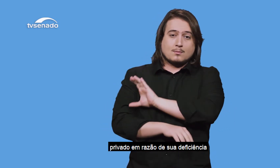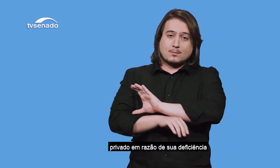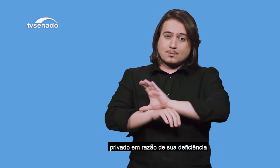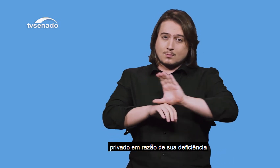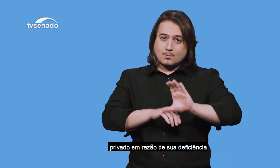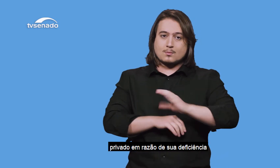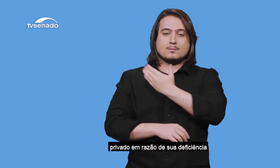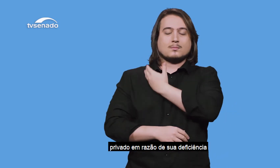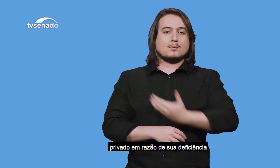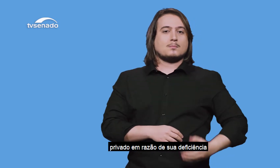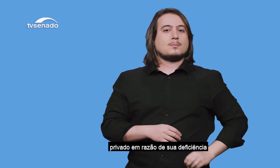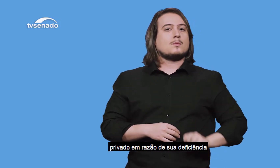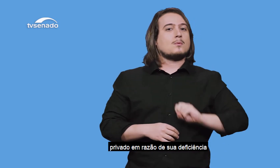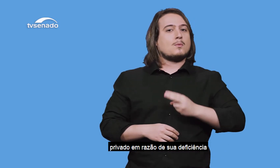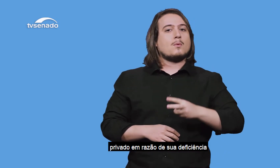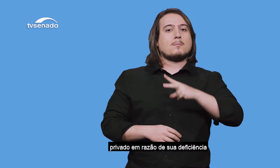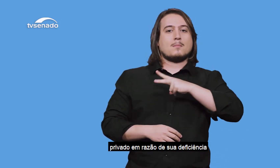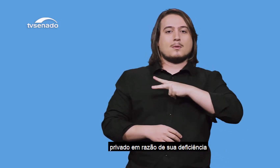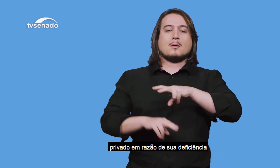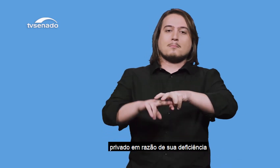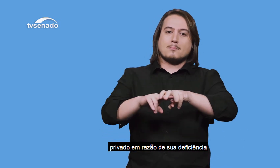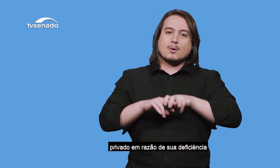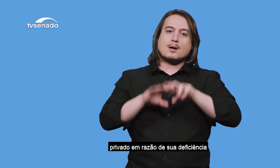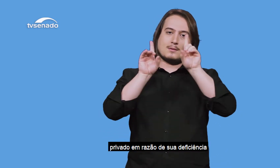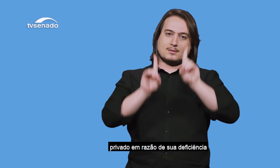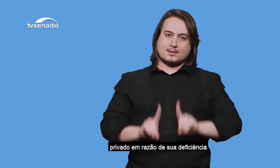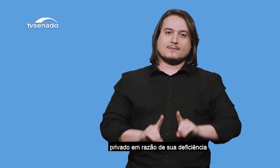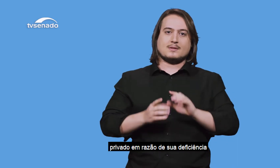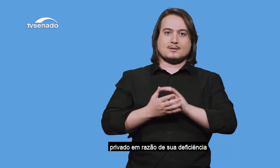privado em razão de sua deficiência